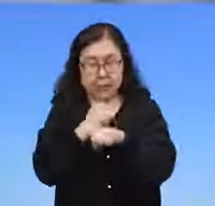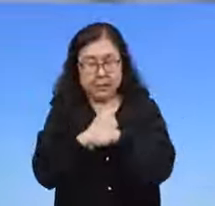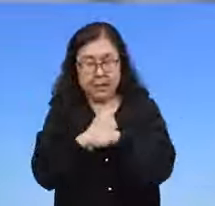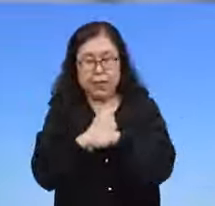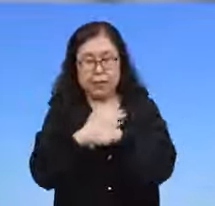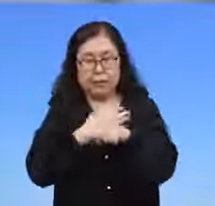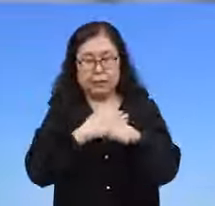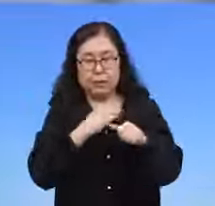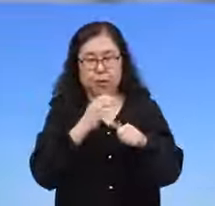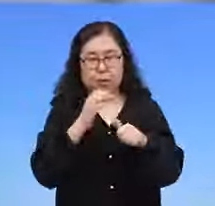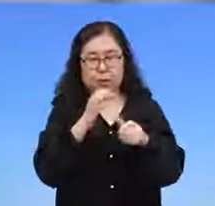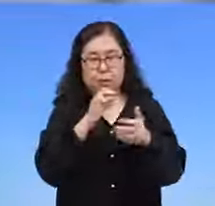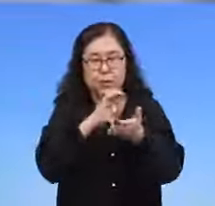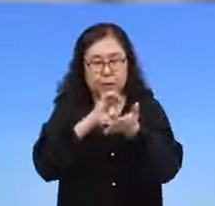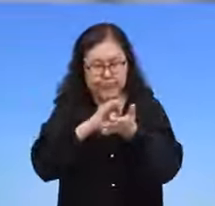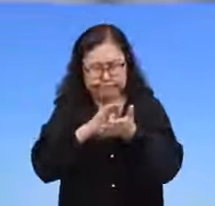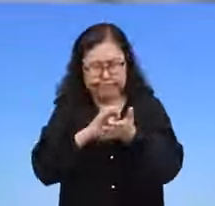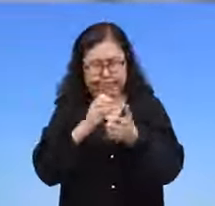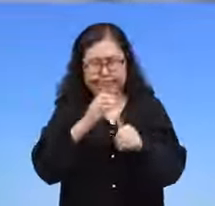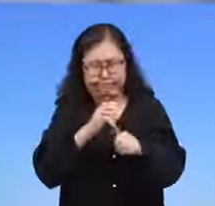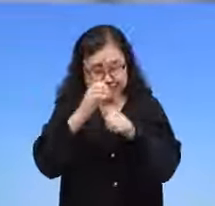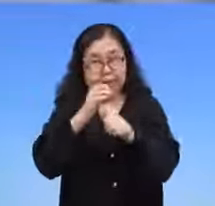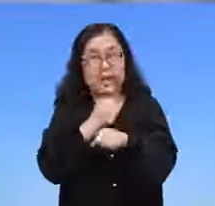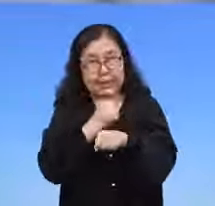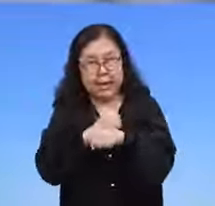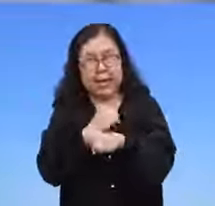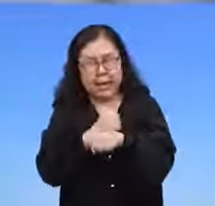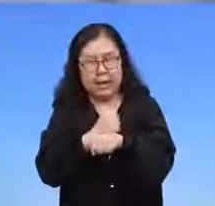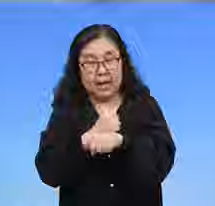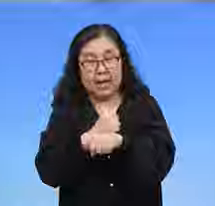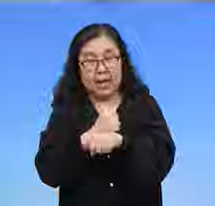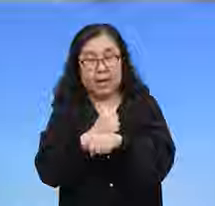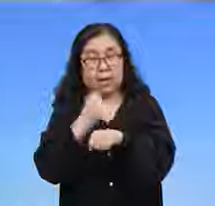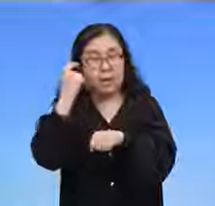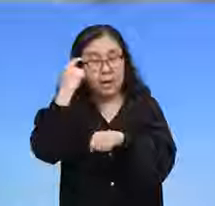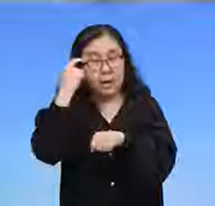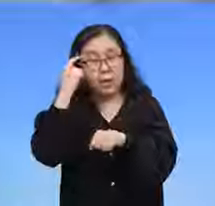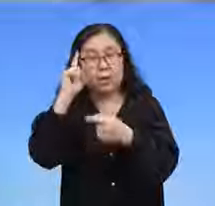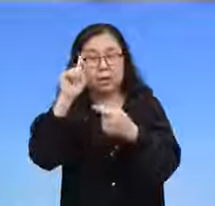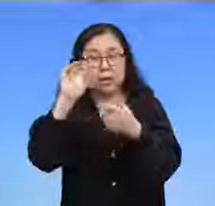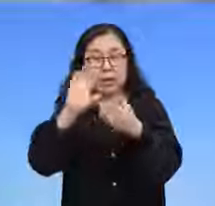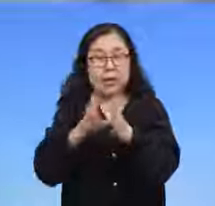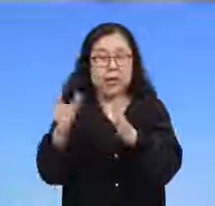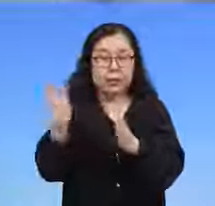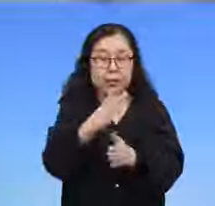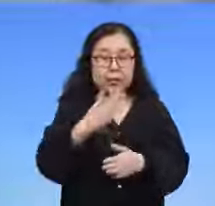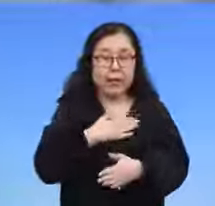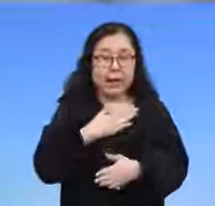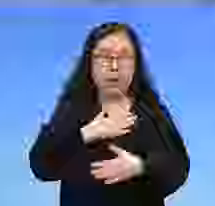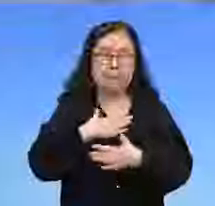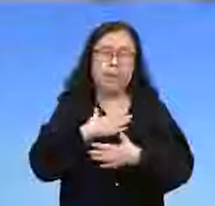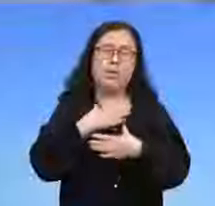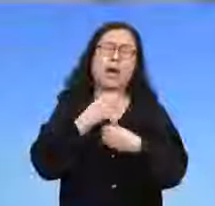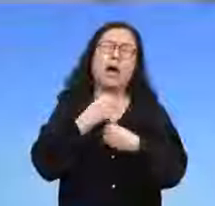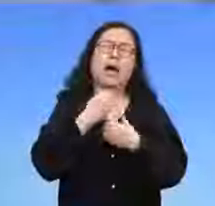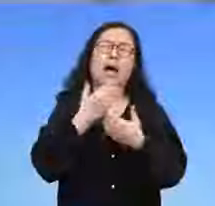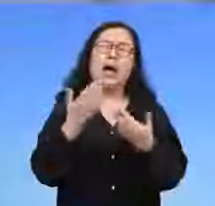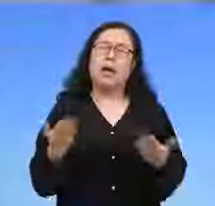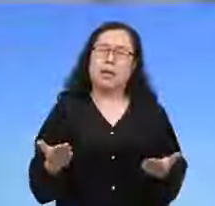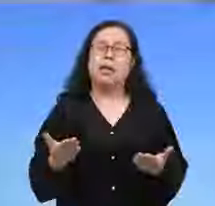이거를 수용해보자, 제 인생이 본격적으로 편해진 게 그때부터입니다. 한번